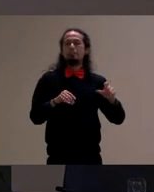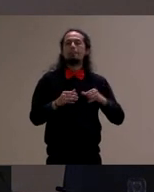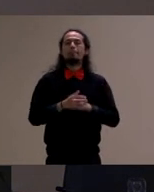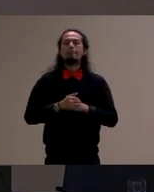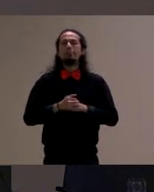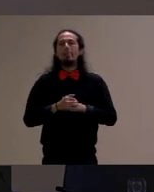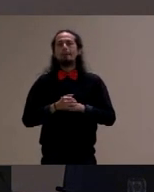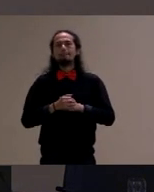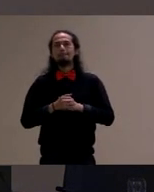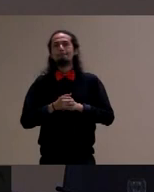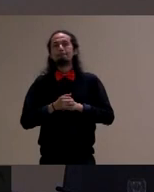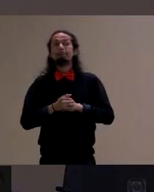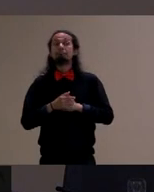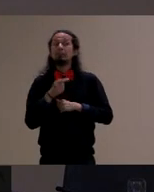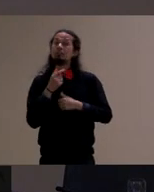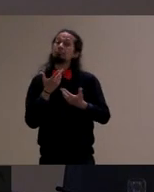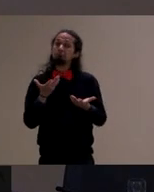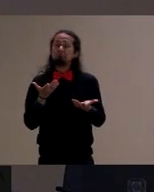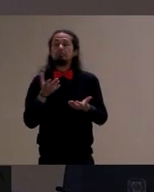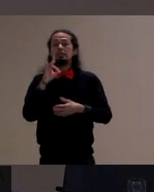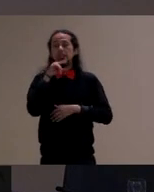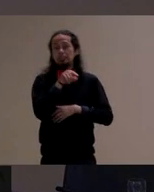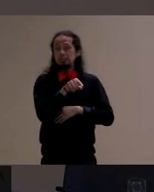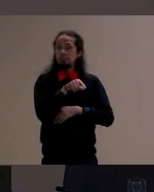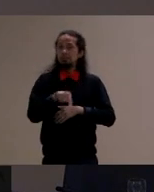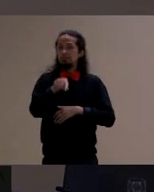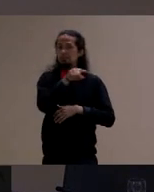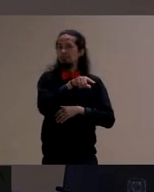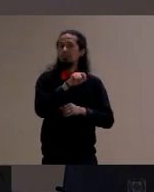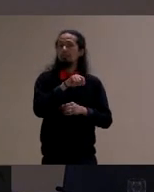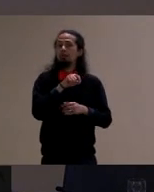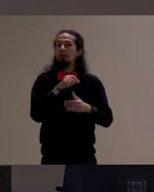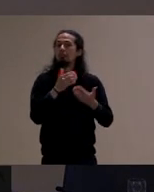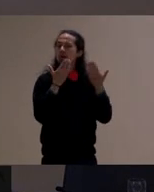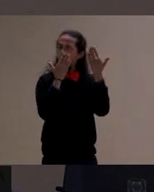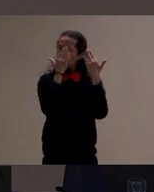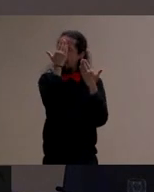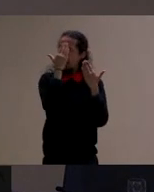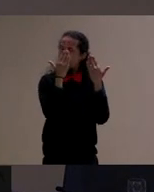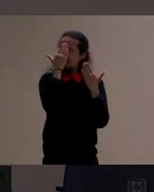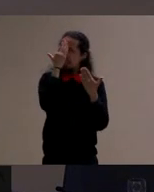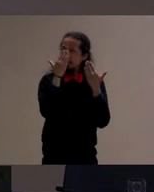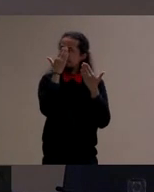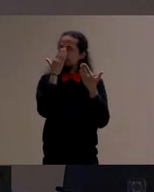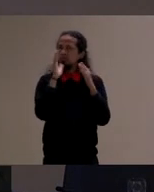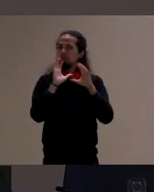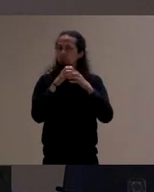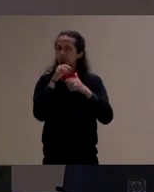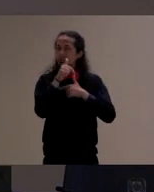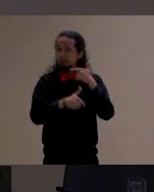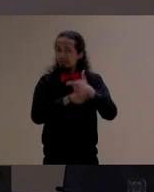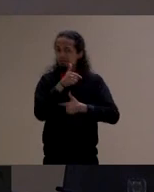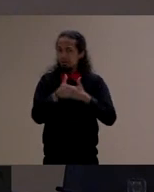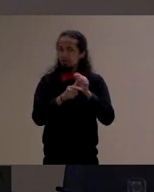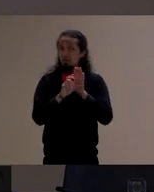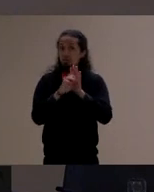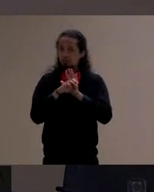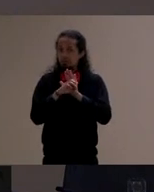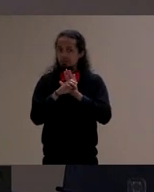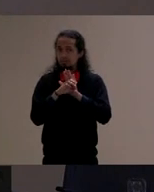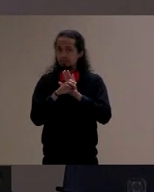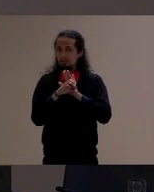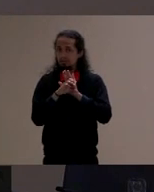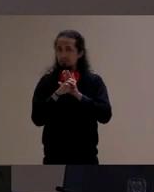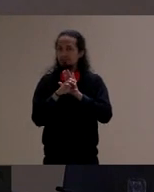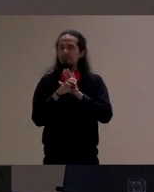Isso foi também uma análise do grupo que trabalhou no movimento de recontextualização de que desse modo